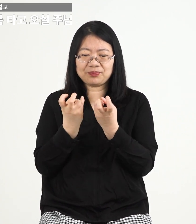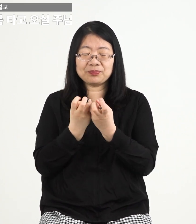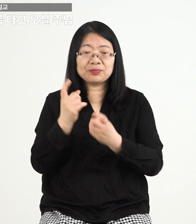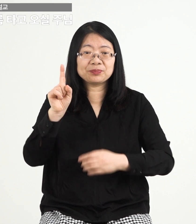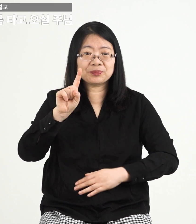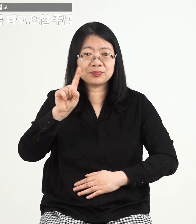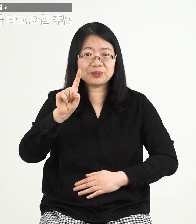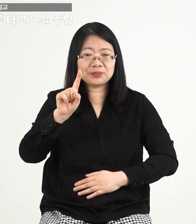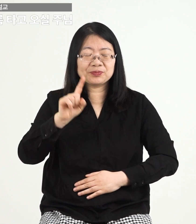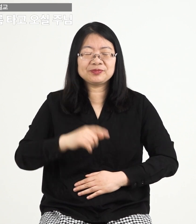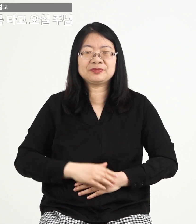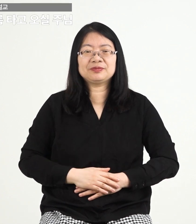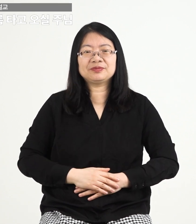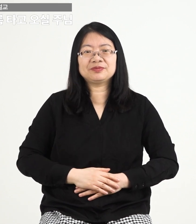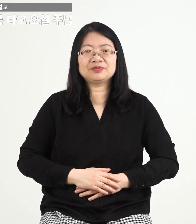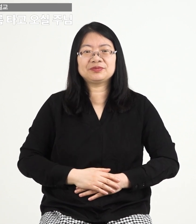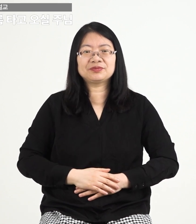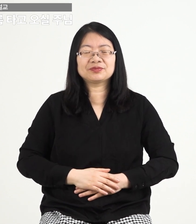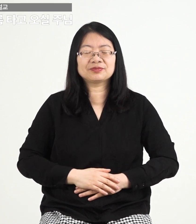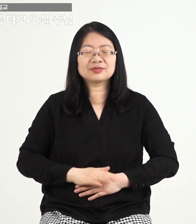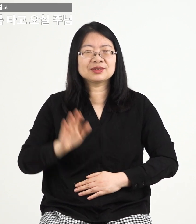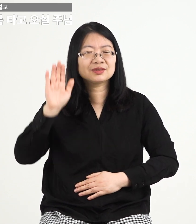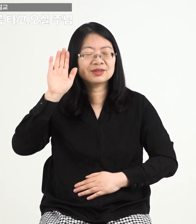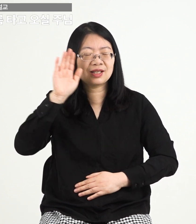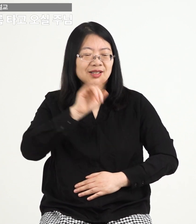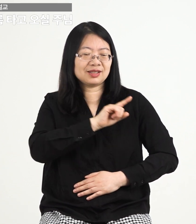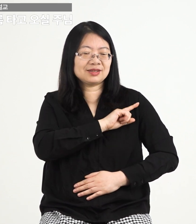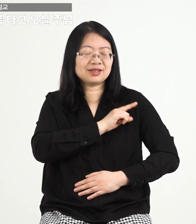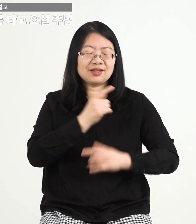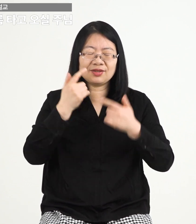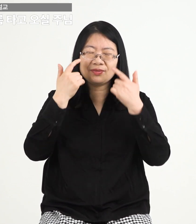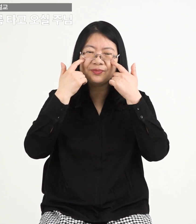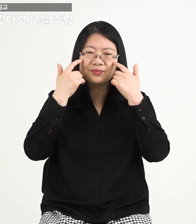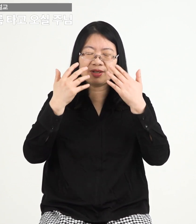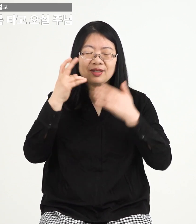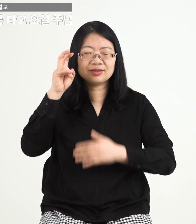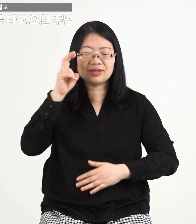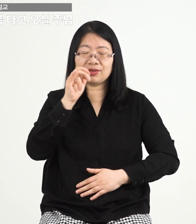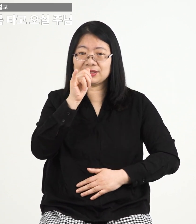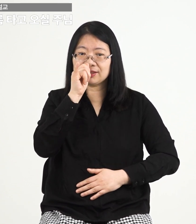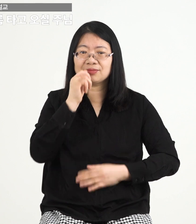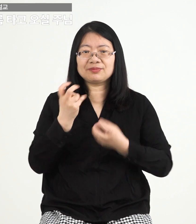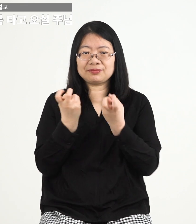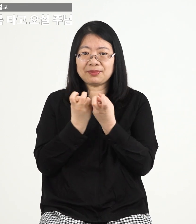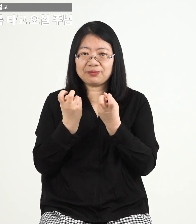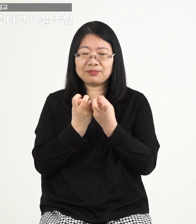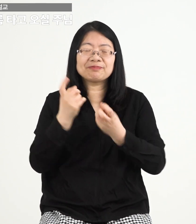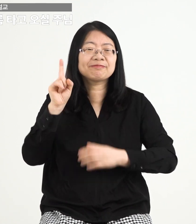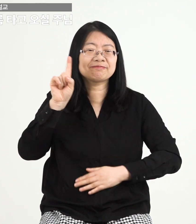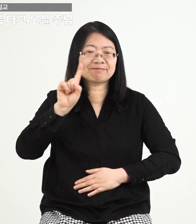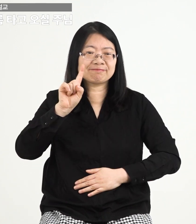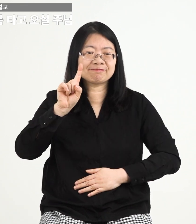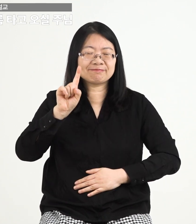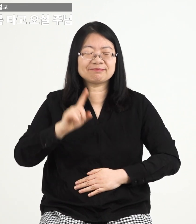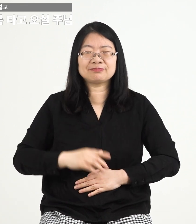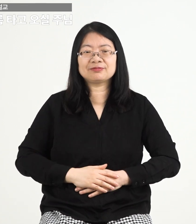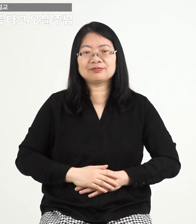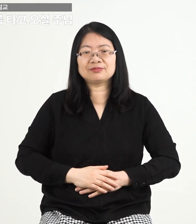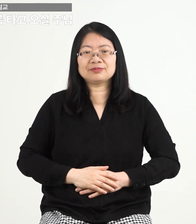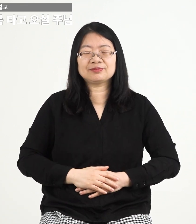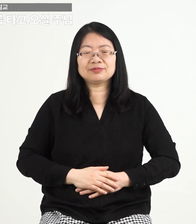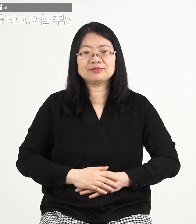방법은 뭘까요? 미래를 가장 확실하게 예측할 수 있는 방법은 뭘까요?